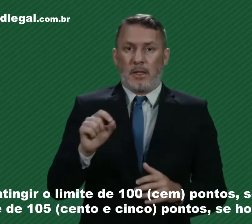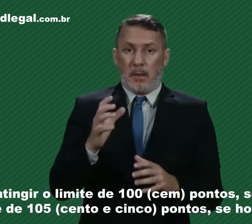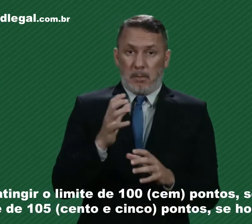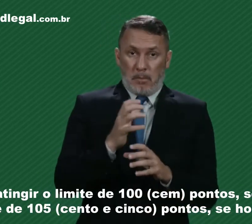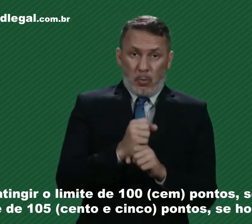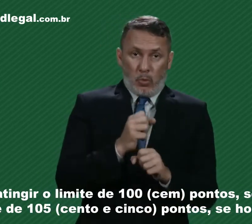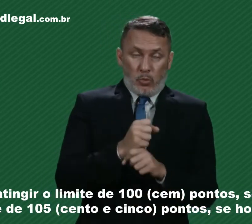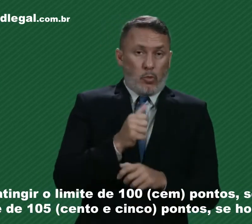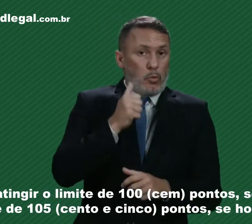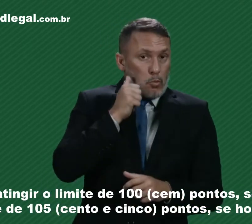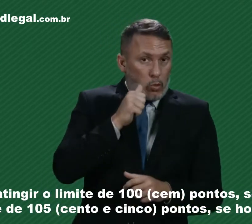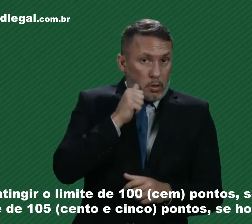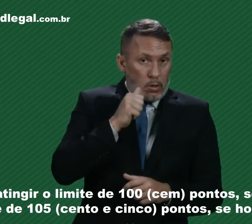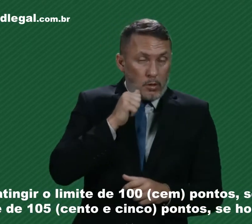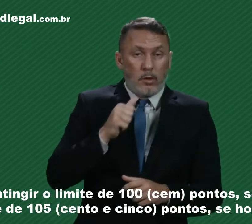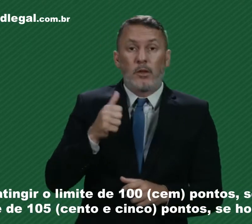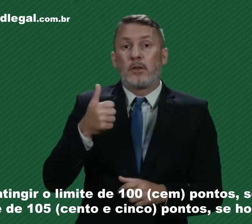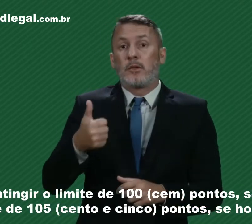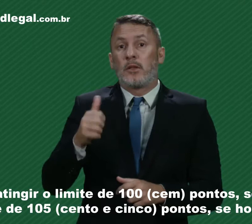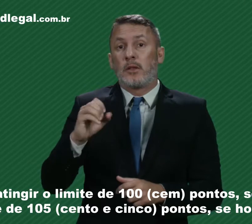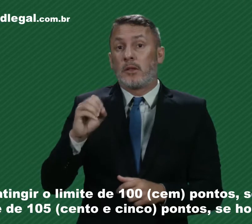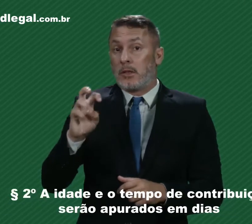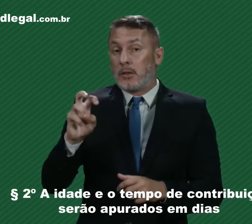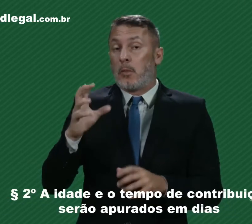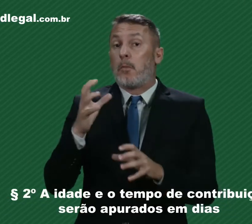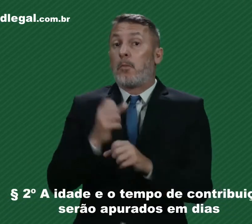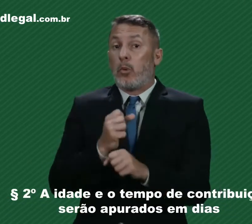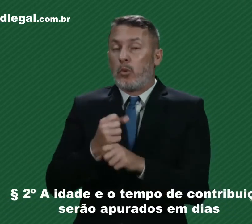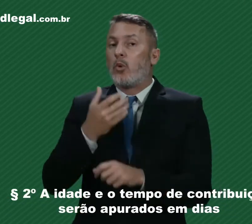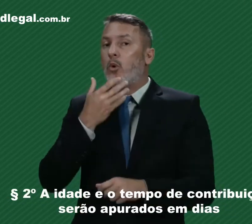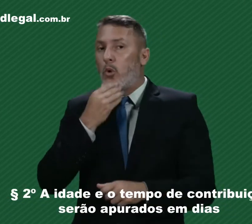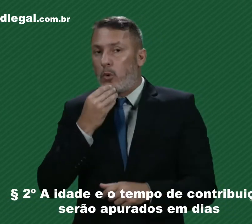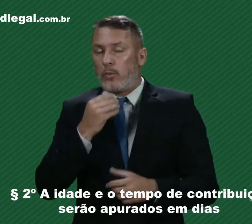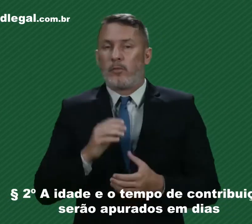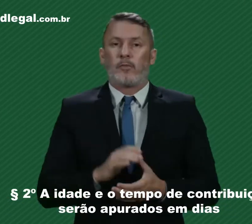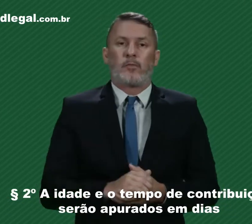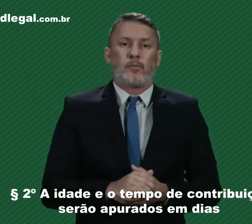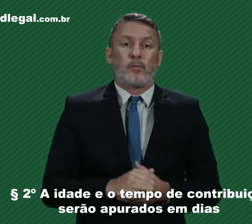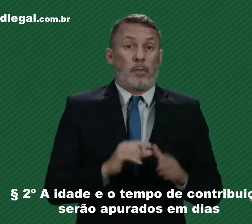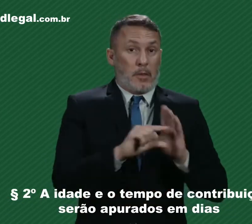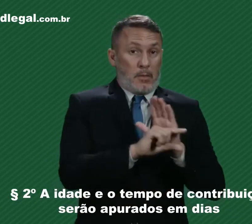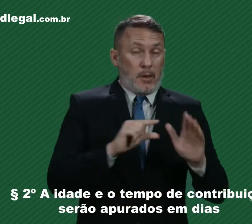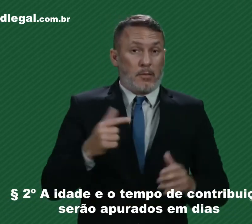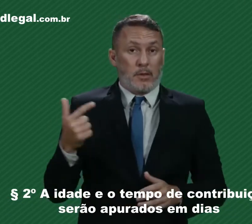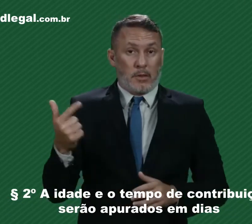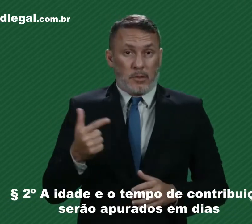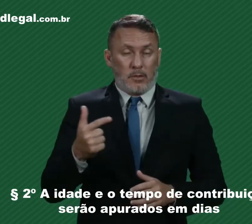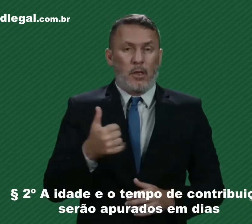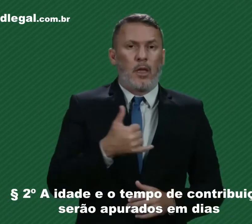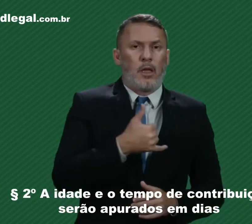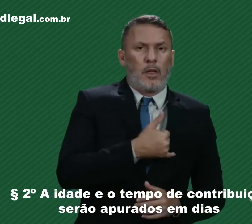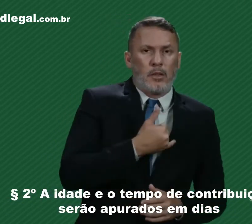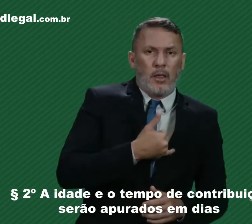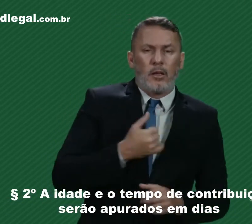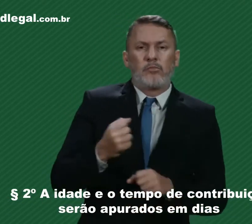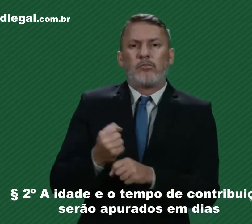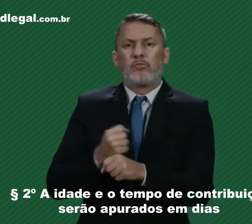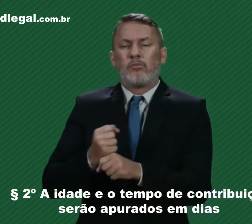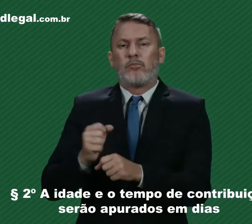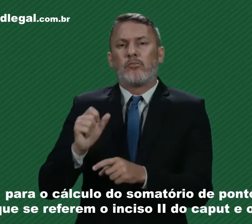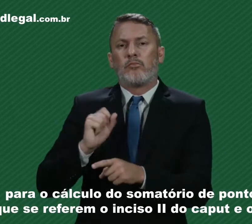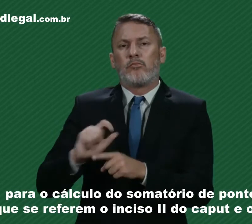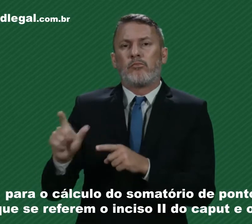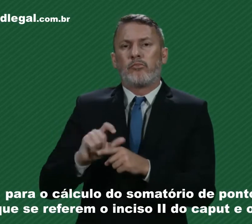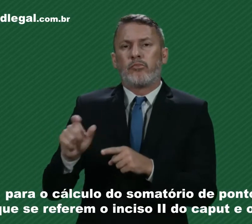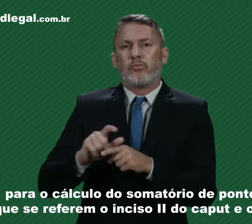se mulher e de 105 pontos se homem. Parágrafo 2º. A idade e o tempo de contribuição serão apurados